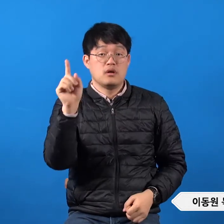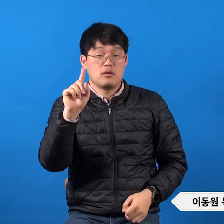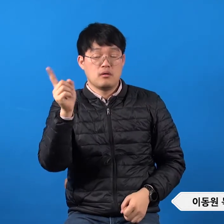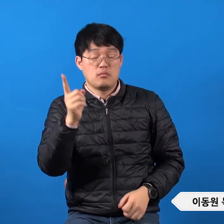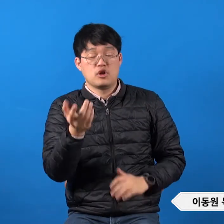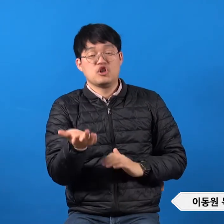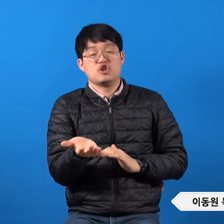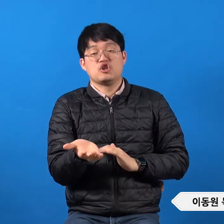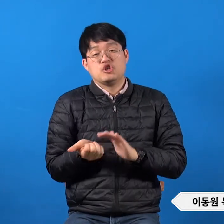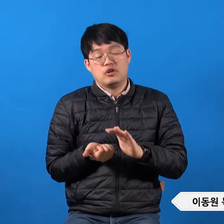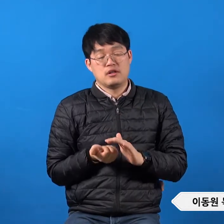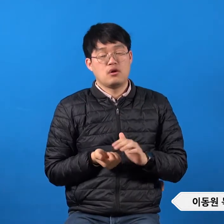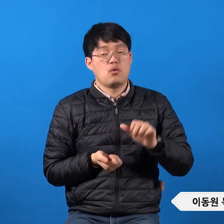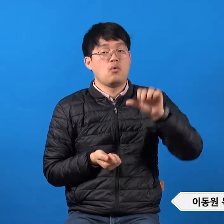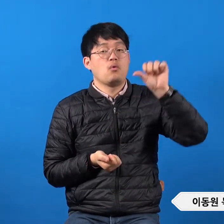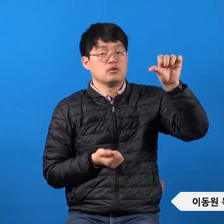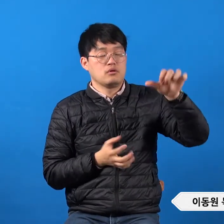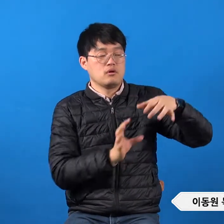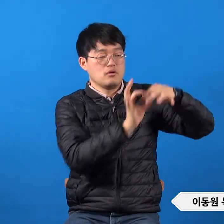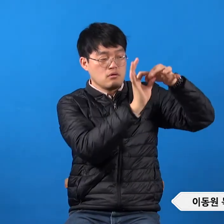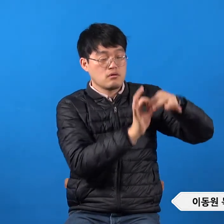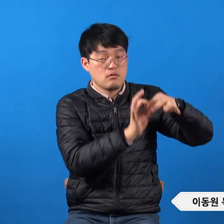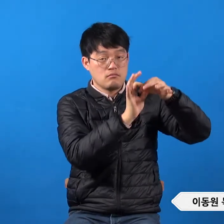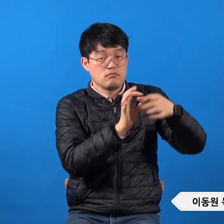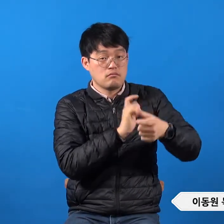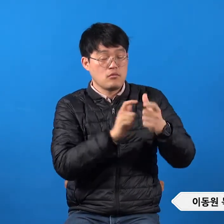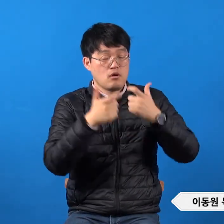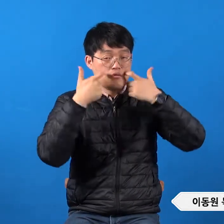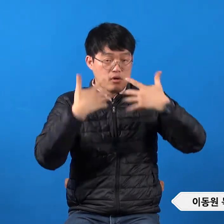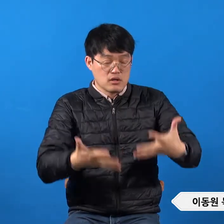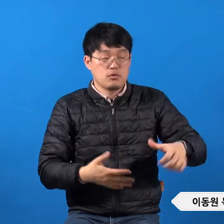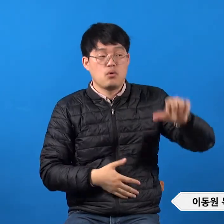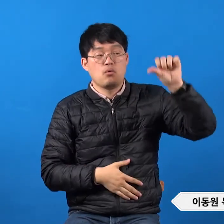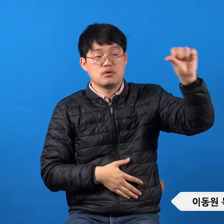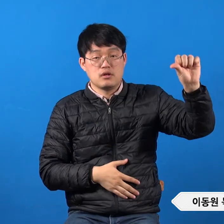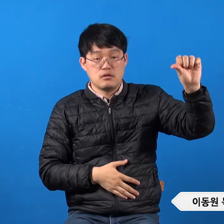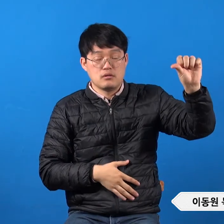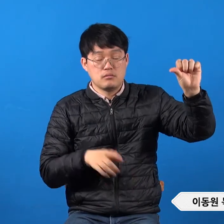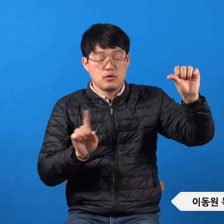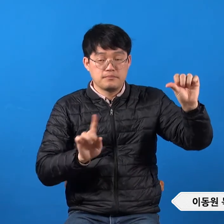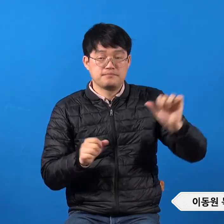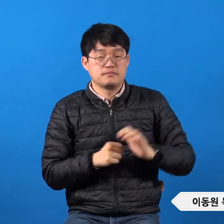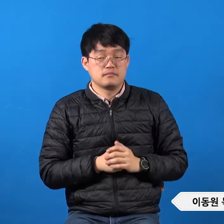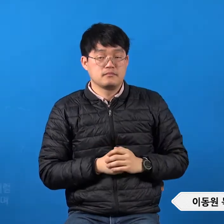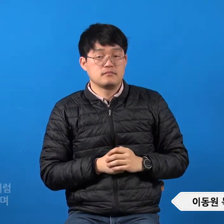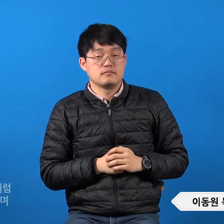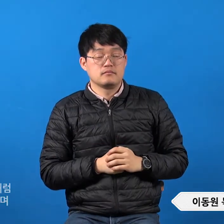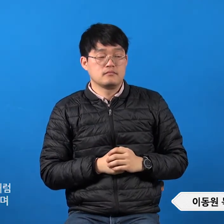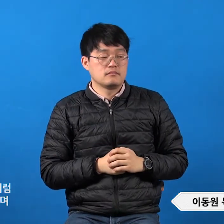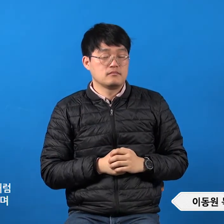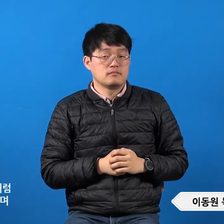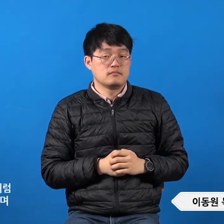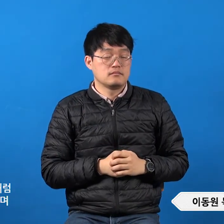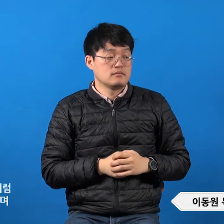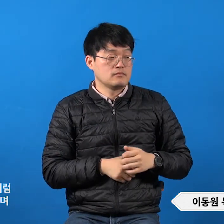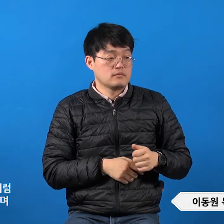바로 직전 구절과 연결해서 볼 때 더 분명하게 드러납니다. 5절에 보세요. 5절에 자,